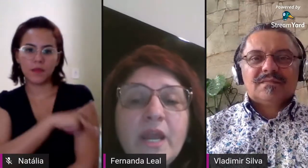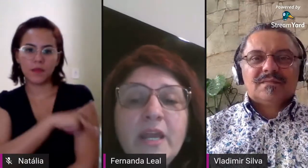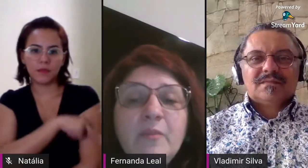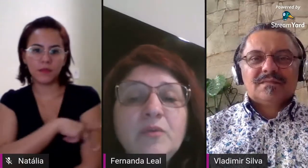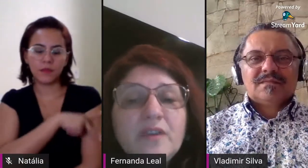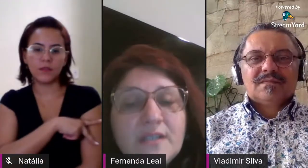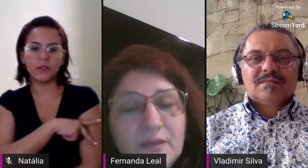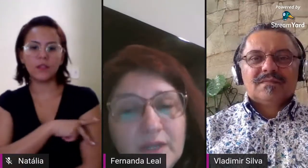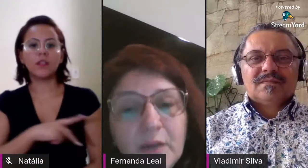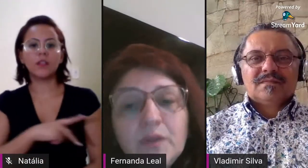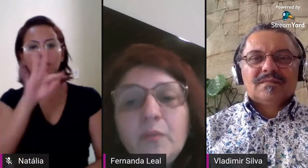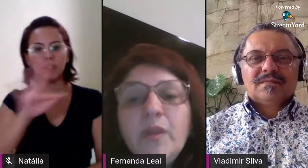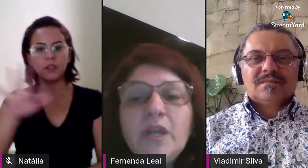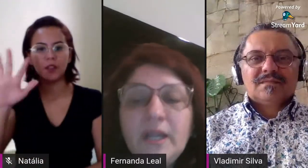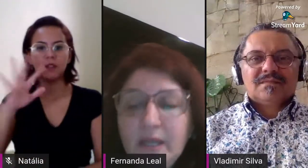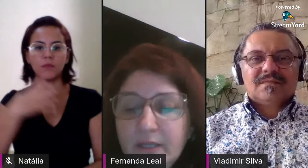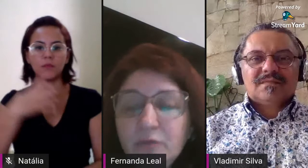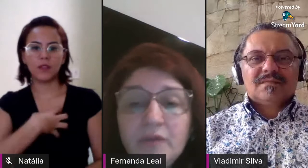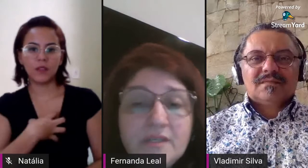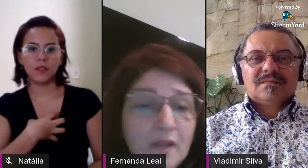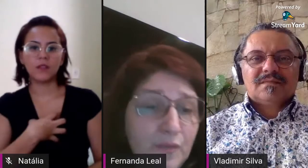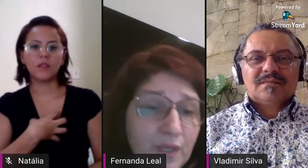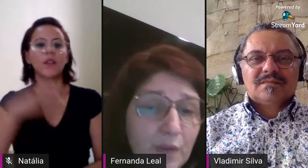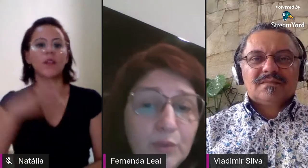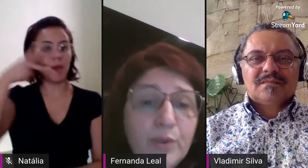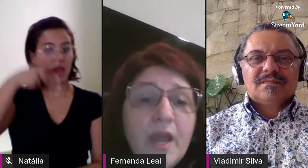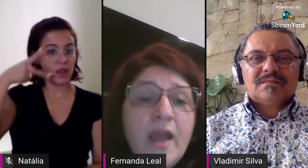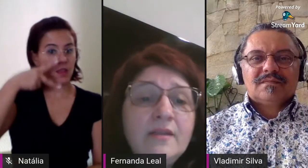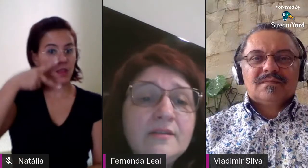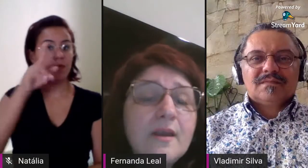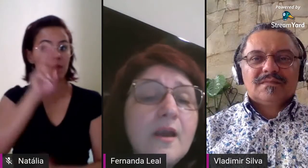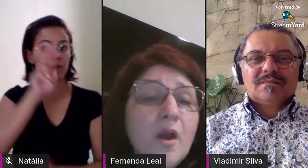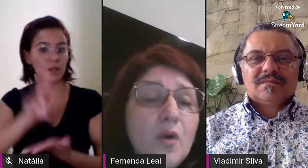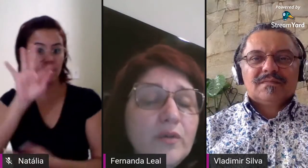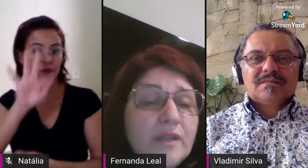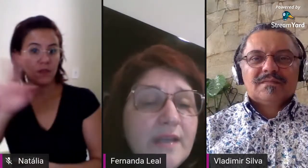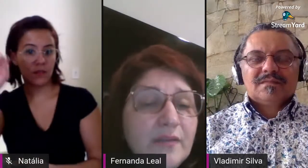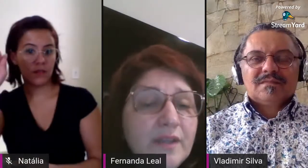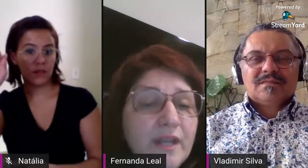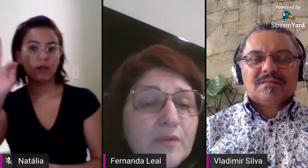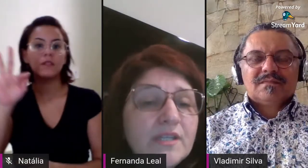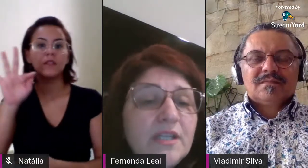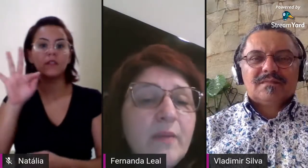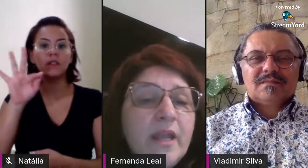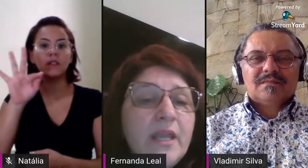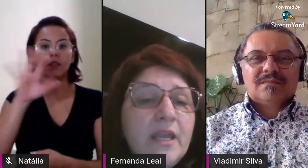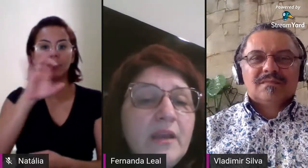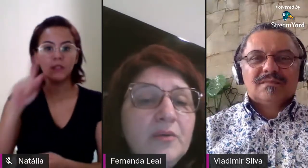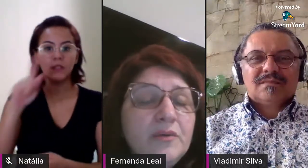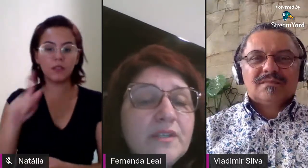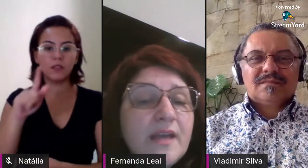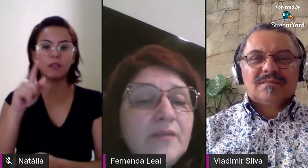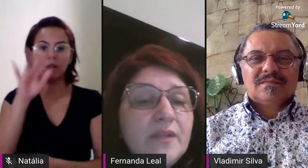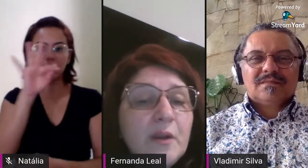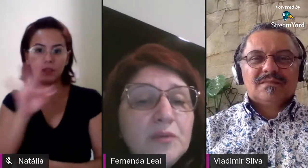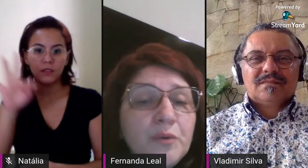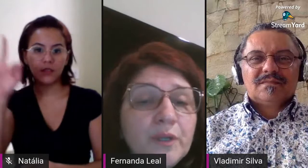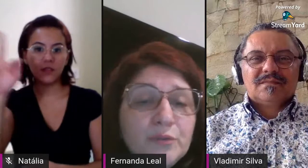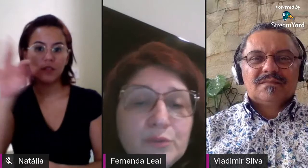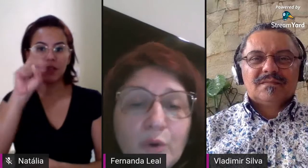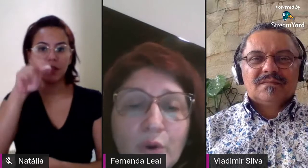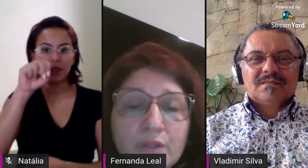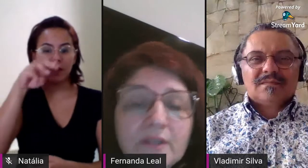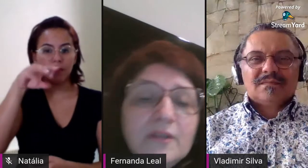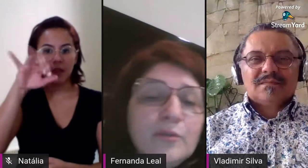da Paraíba, Universidade Federal de Campina Grande, Universidade Federal de Goiás, Universidade Federal de Santa Maria, Universidade Federal do Rio